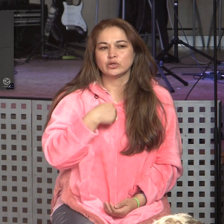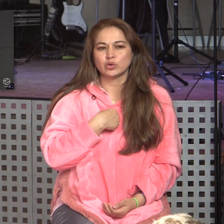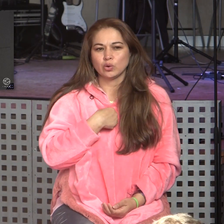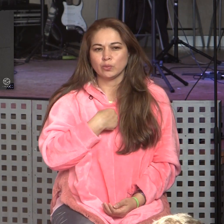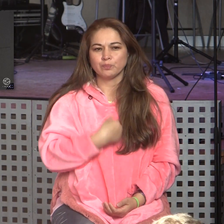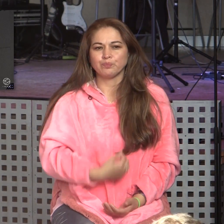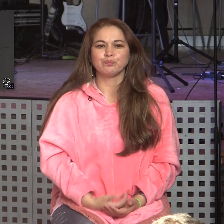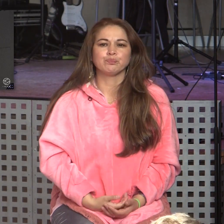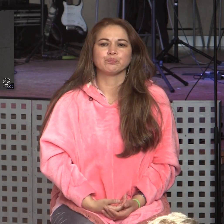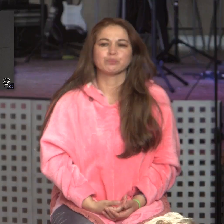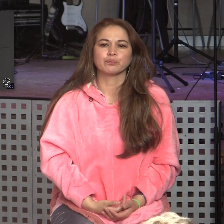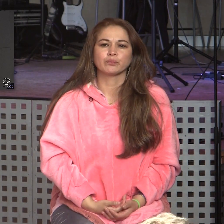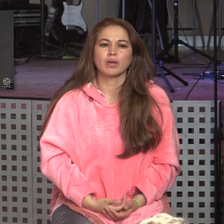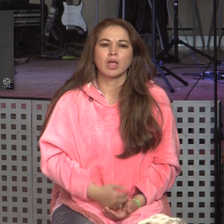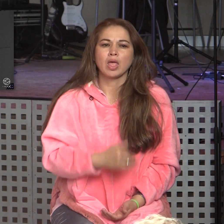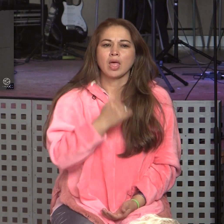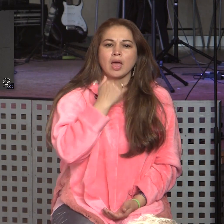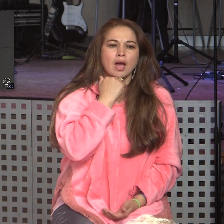Esa no la esperabas,